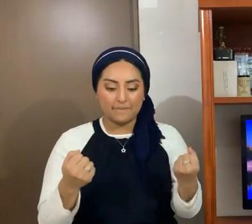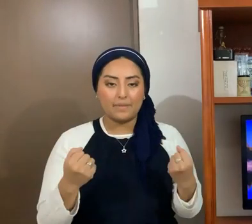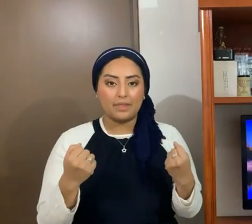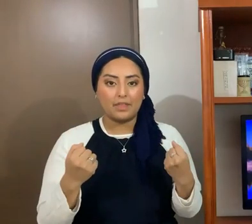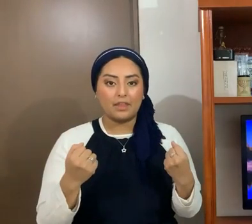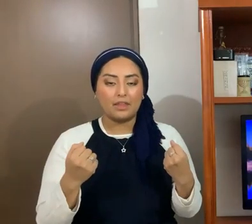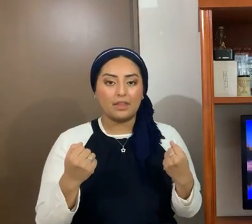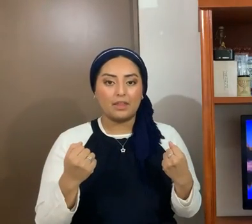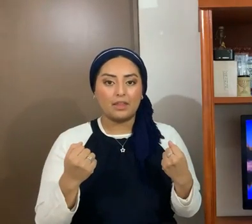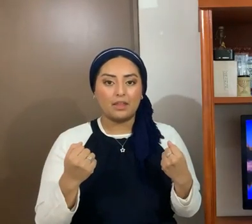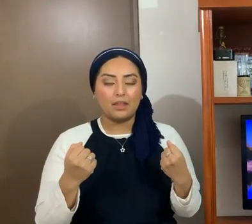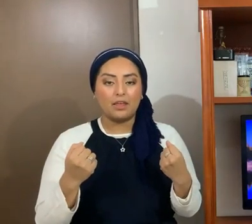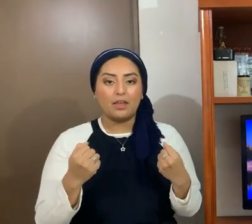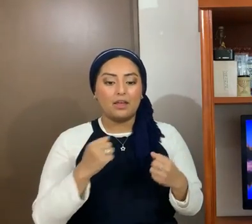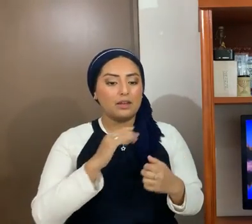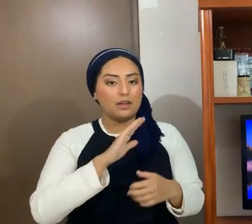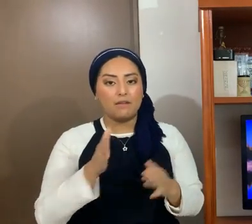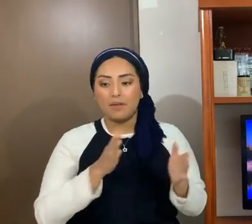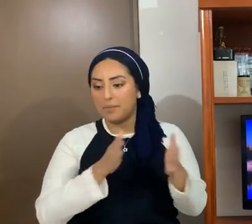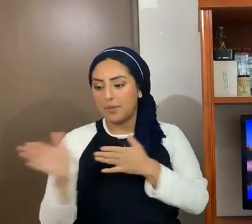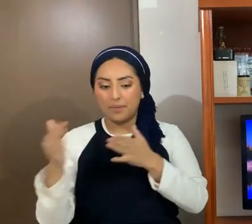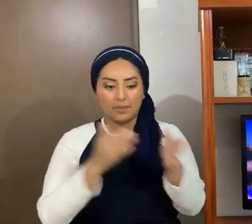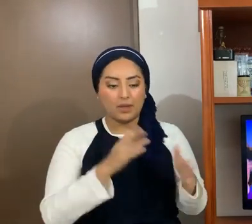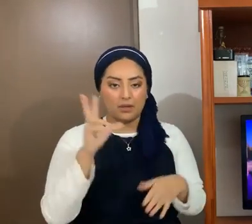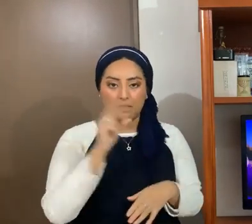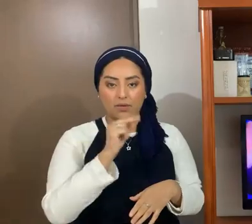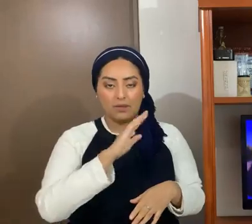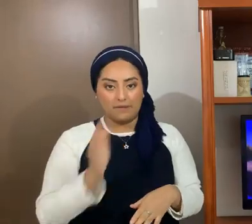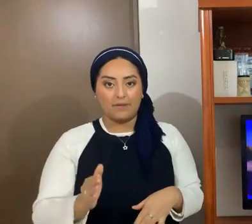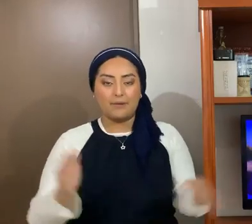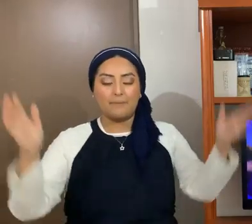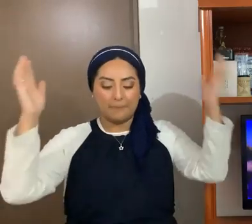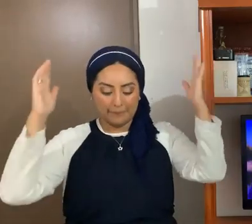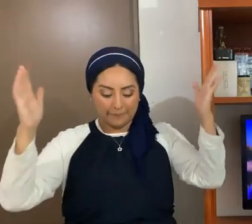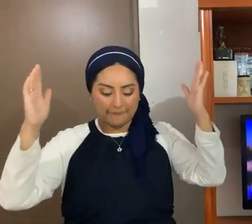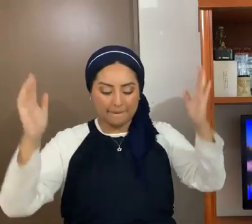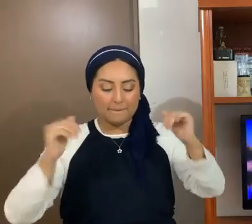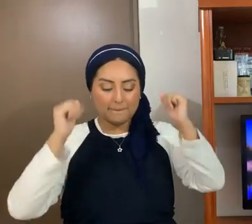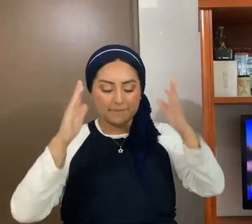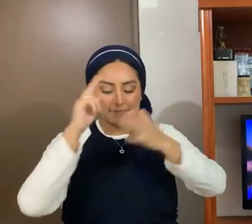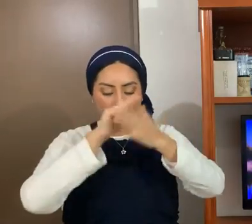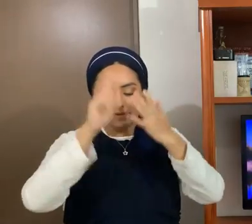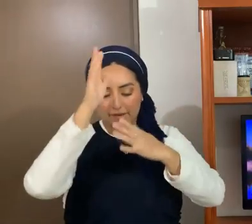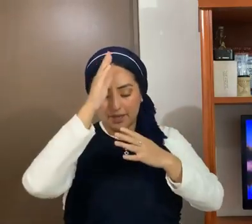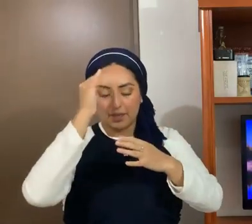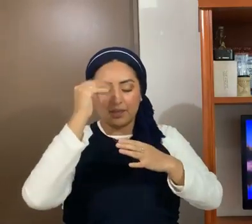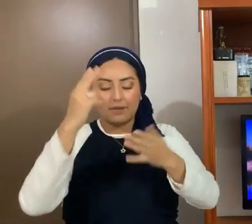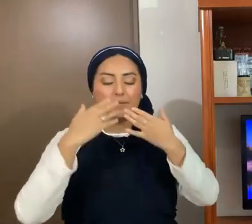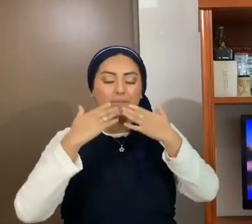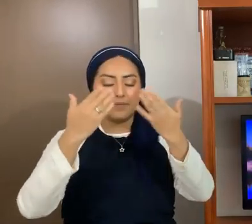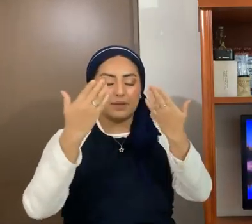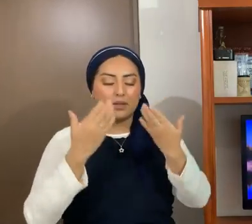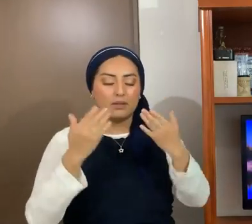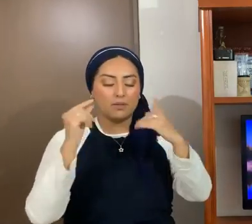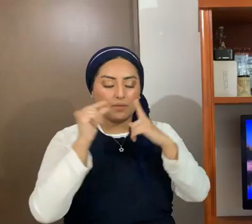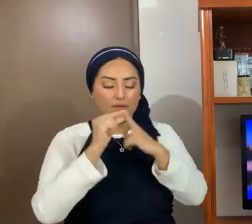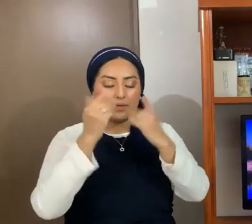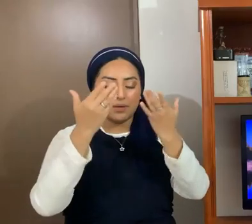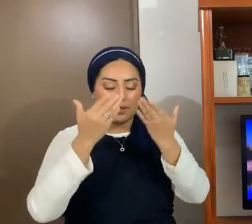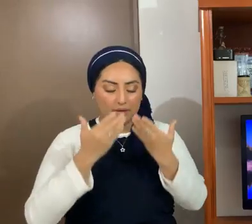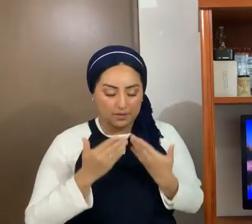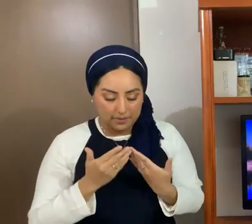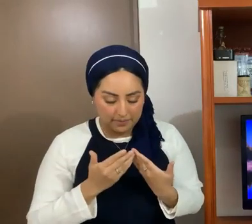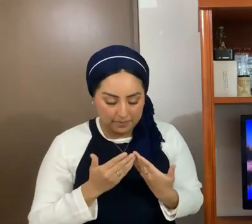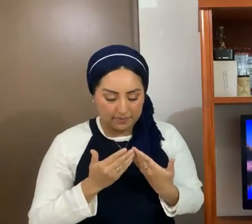sé valiente. Y no te apartes de la Torah de Yahshua HaMashiach. Aleluya. Padre eterno Yahweh, te damos gracias por esta palabra que nos has